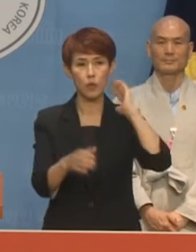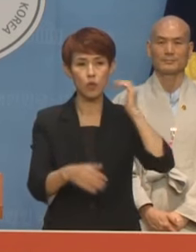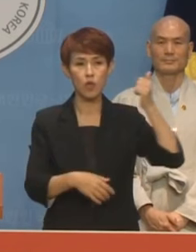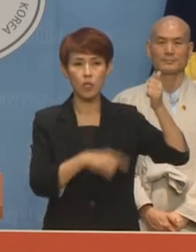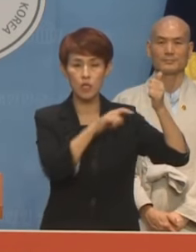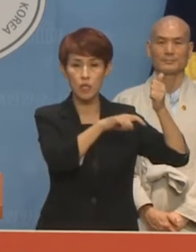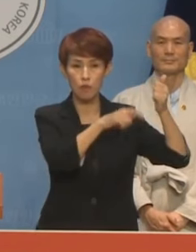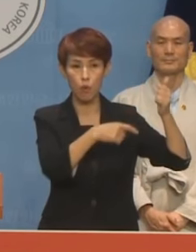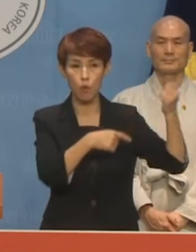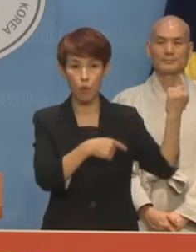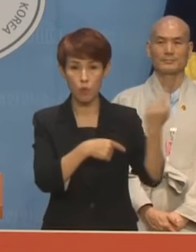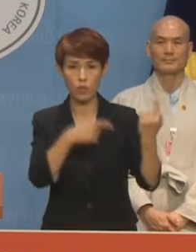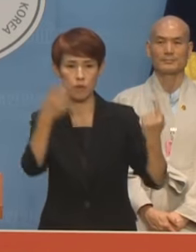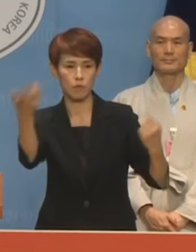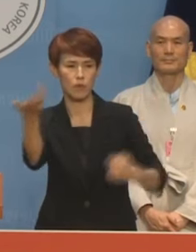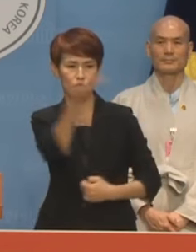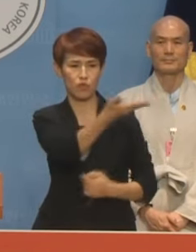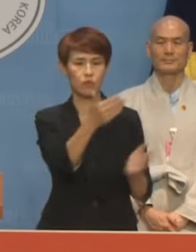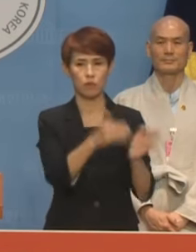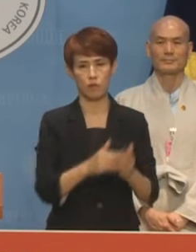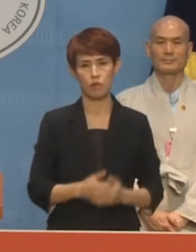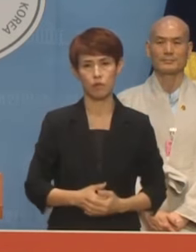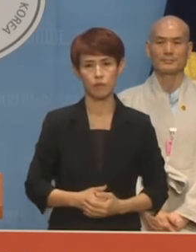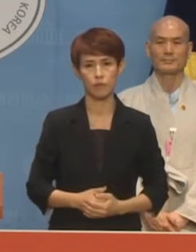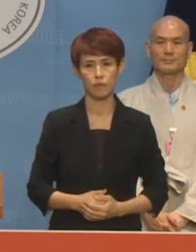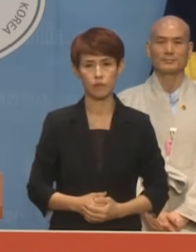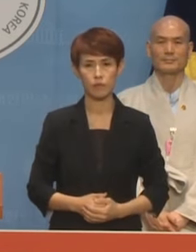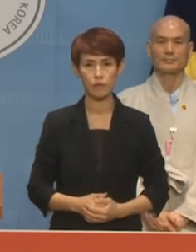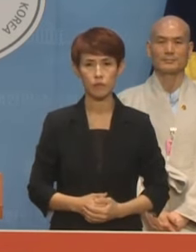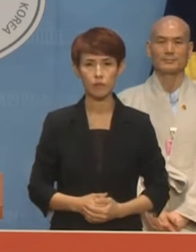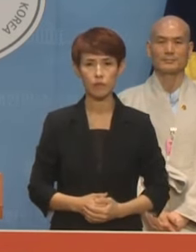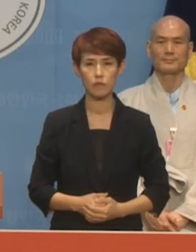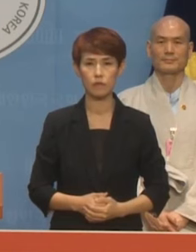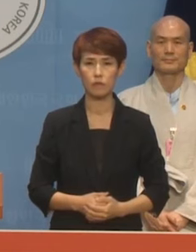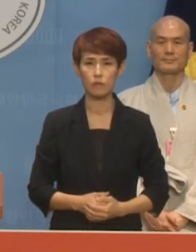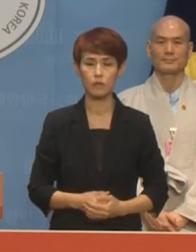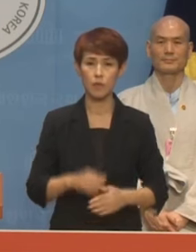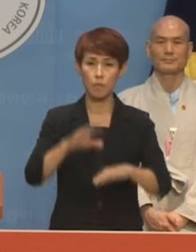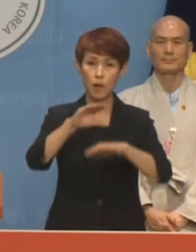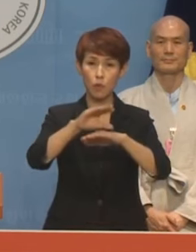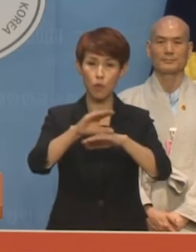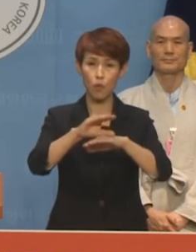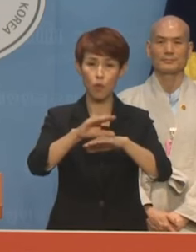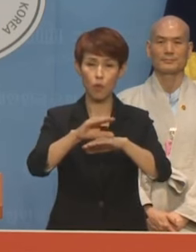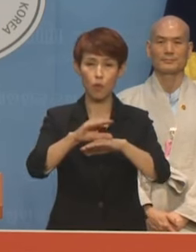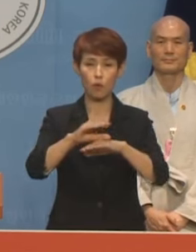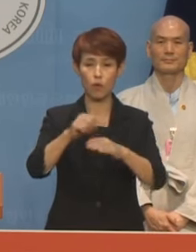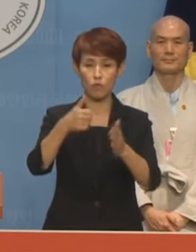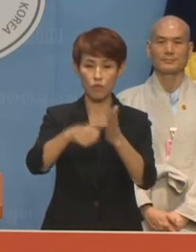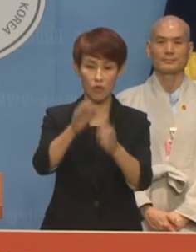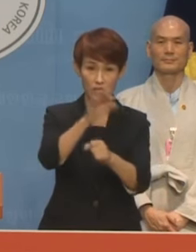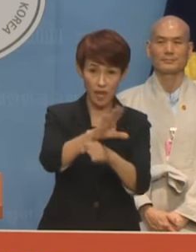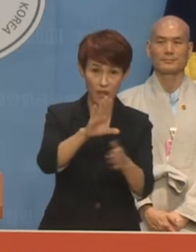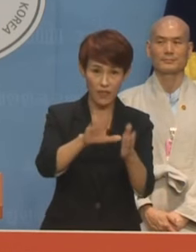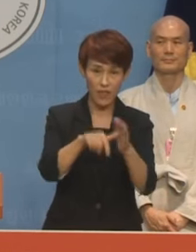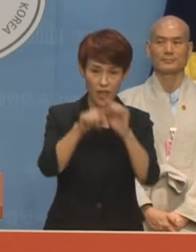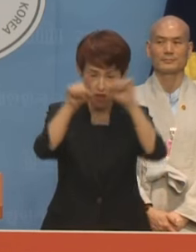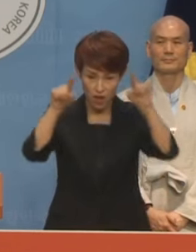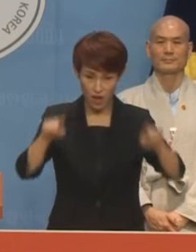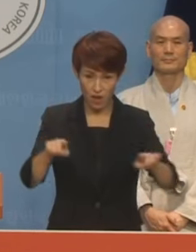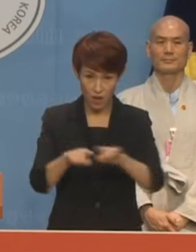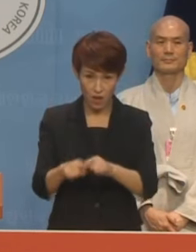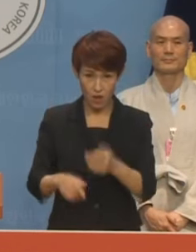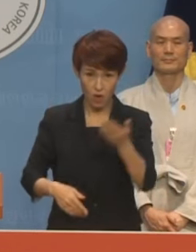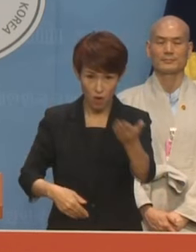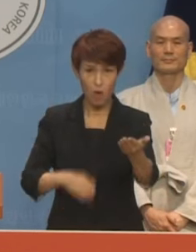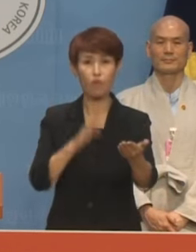그냥 넘겨줍니다. 하물며 홈쇼핑 반품도 인수증을 주는데 공문서를